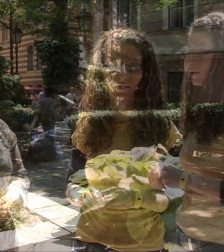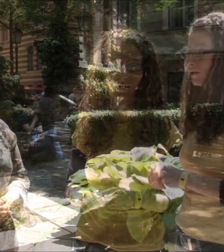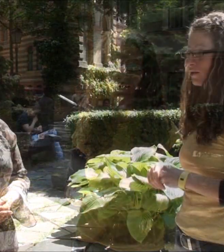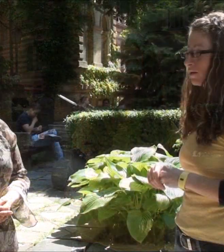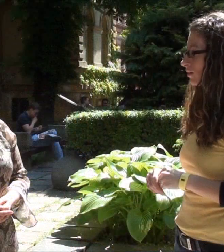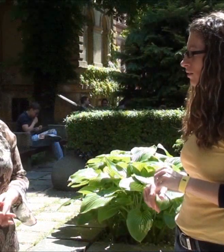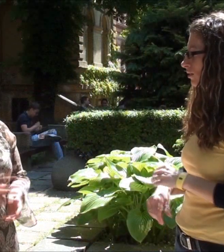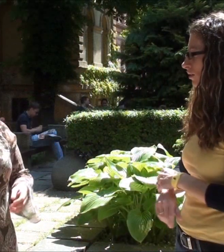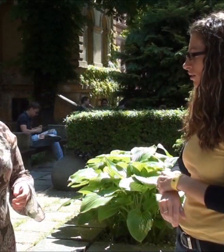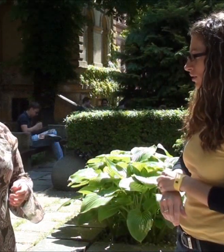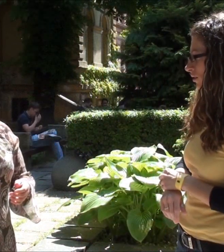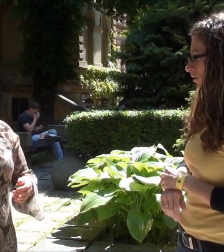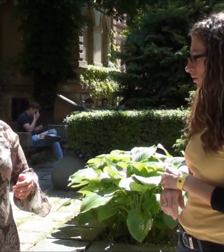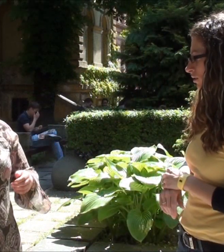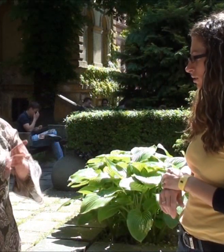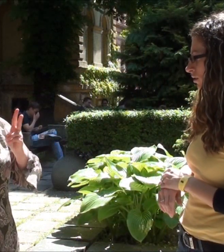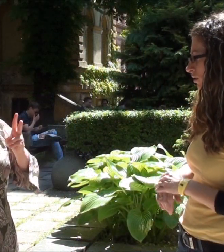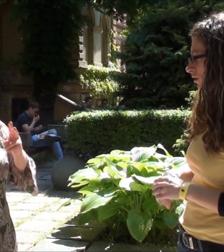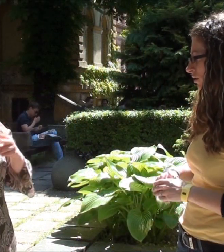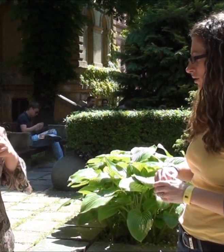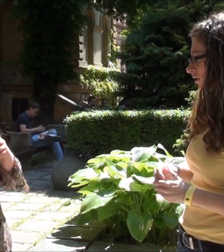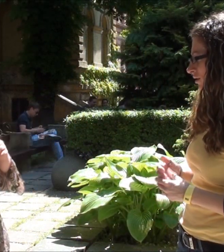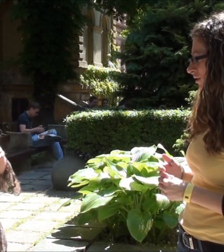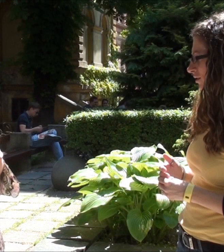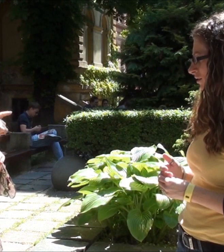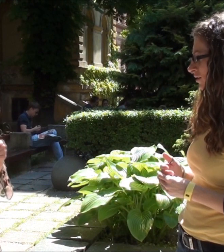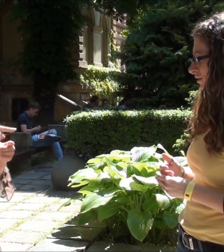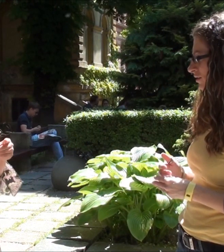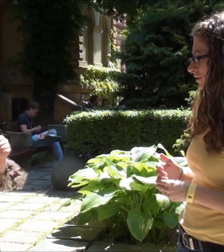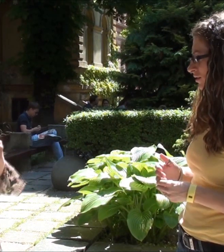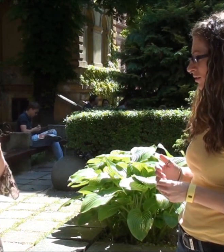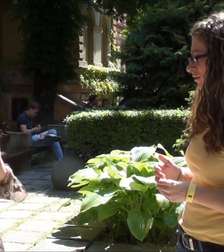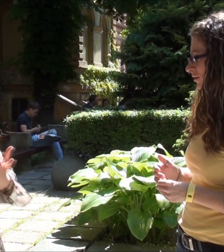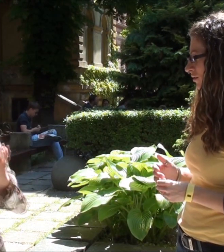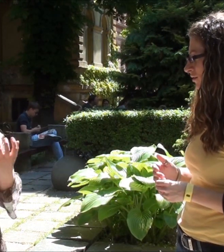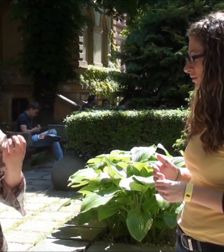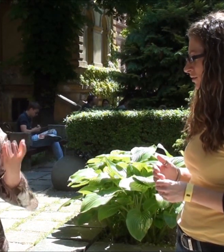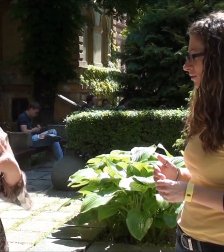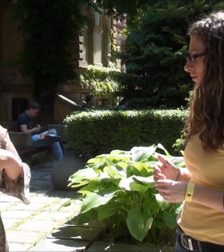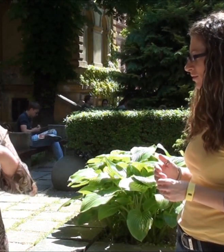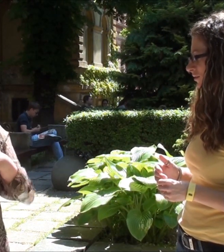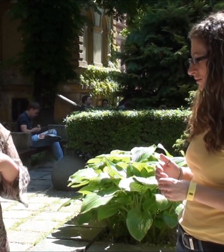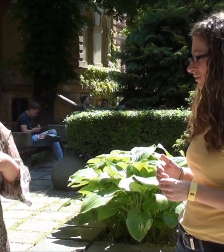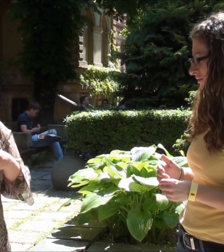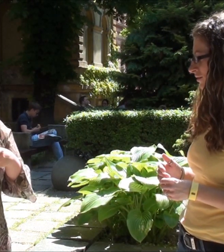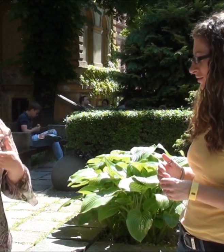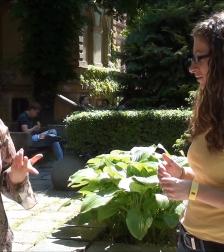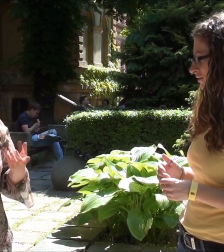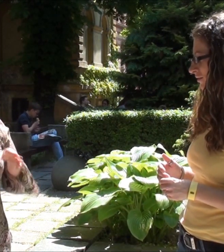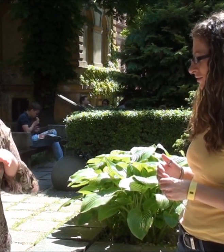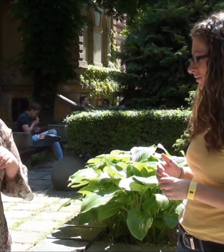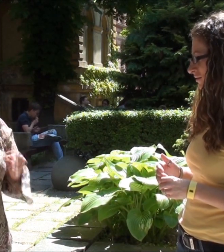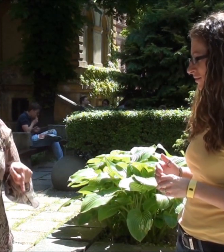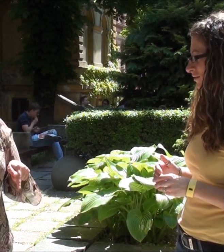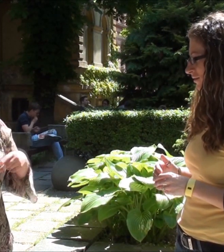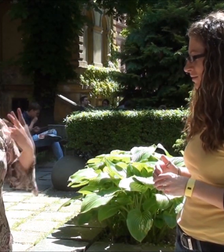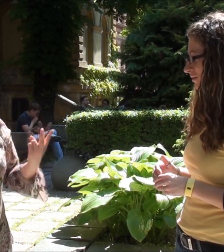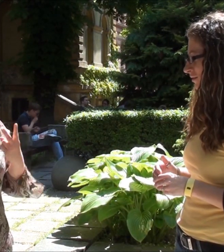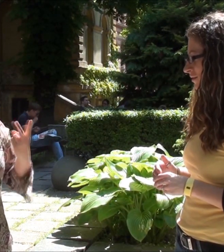láttod hogy a nézeled a közés mondatokba játékba nészkedőket külá az